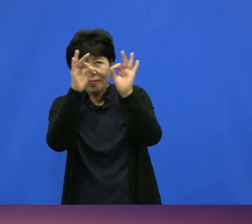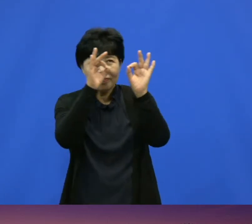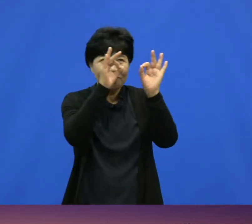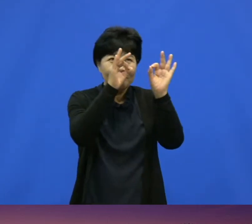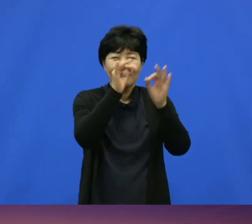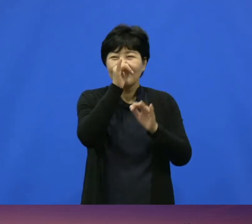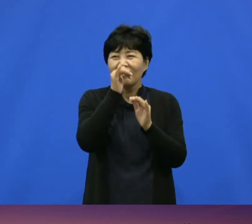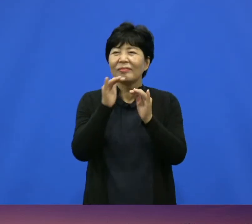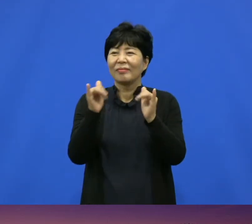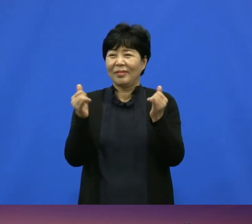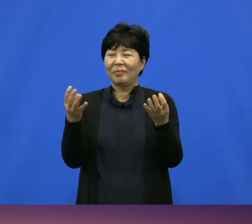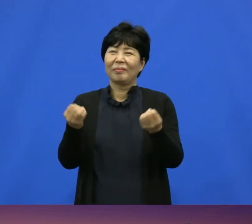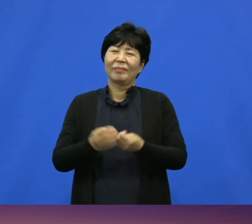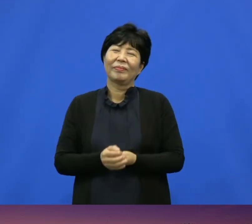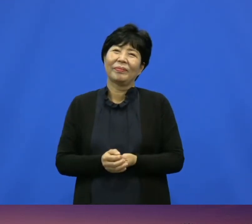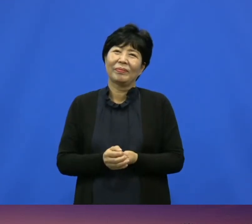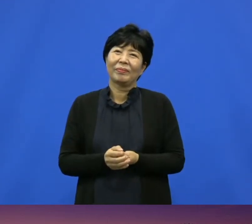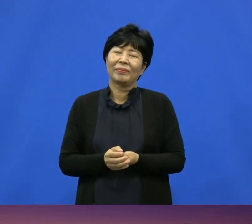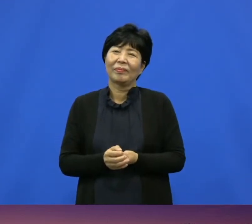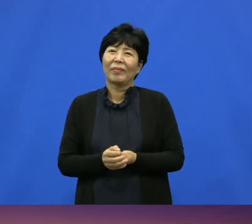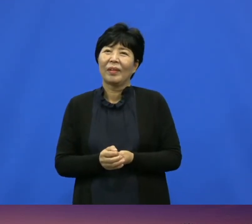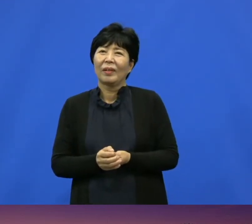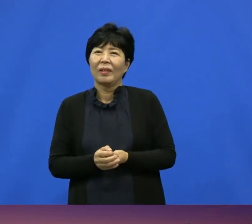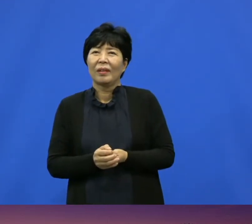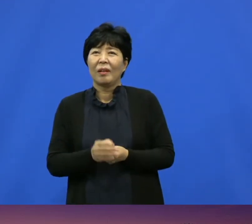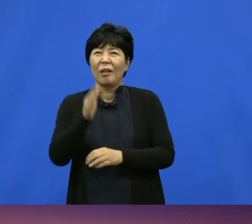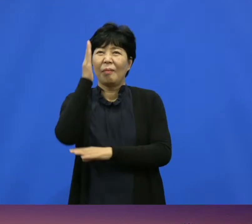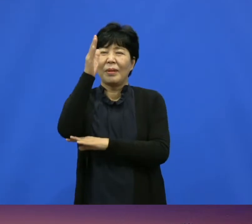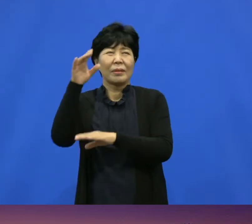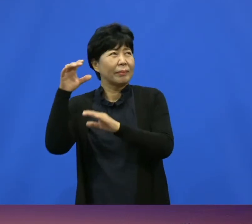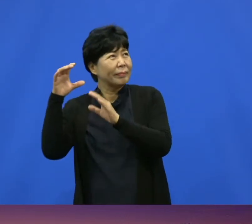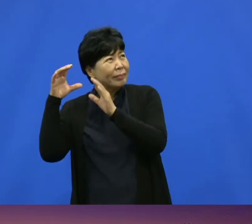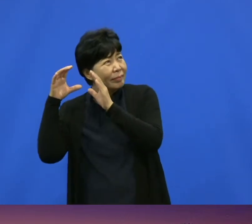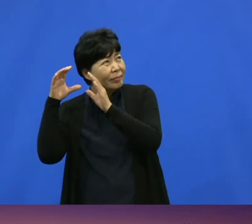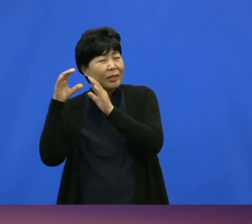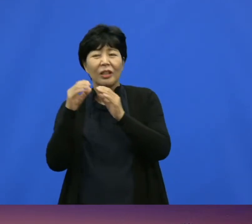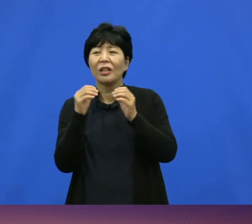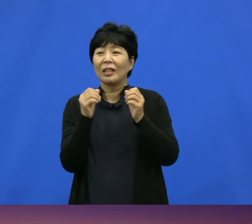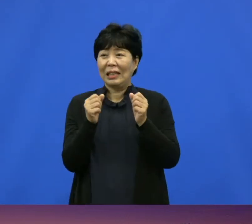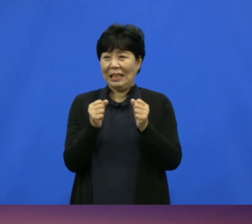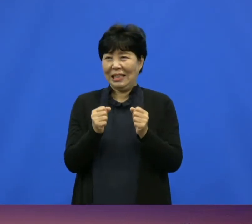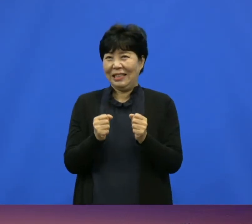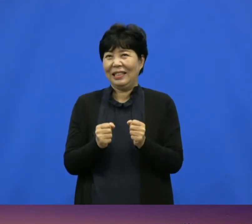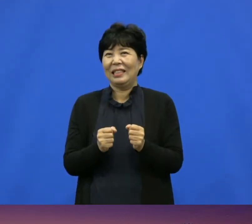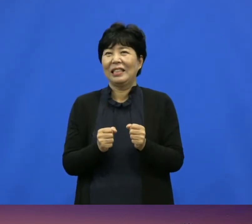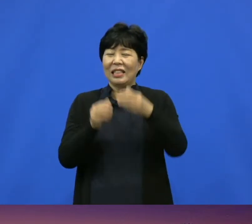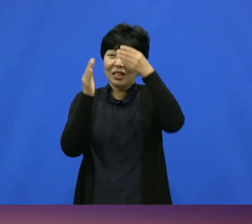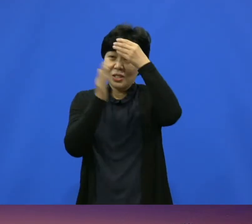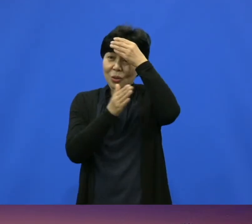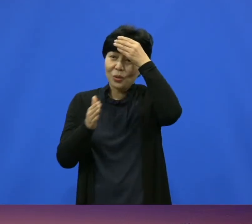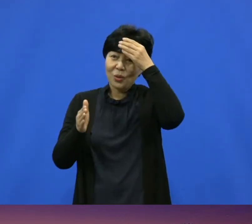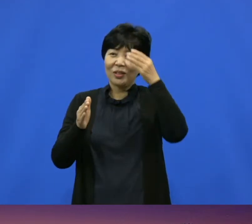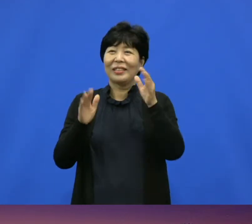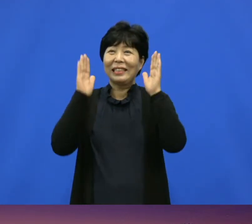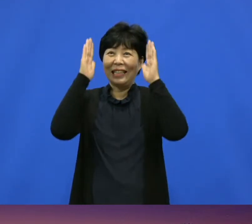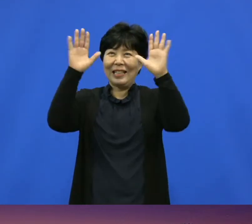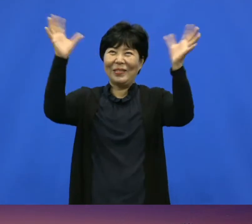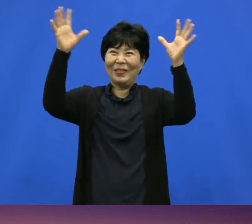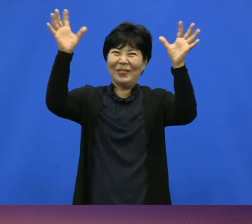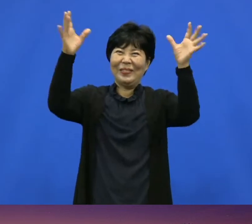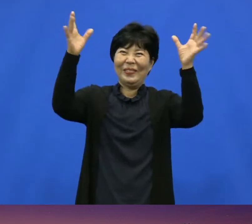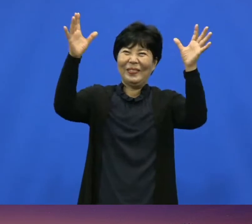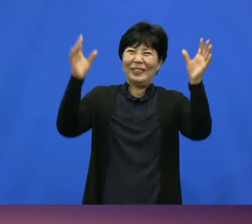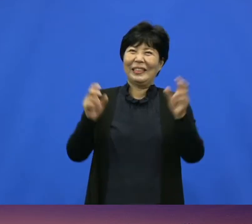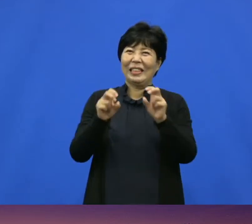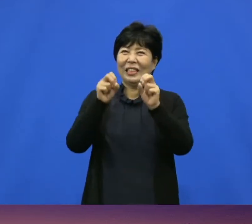지구촌 곳곳에 전국 곳곳에서 말씀의 길을 기르고 있는 온라인으로 들으시는 성도들에게도 격려 한번 하겠습니다. 특히 성전교회